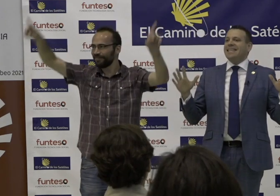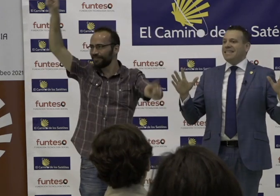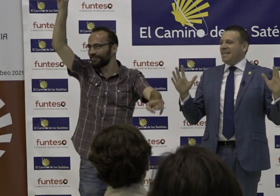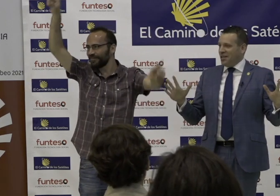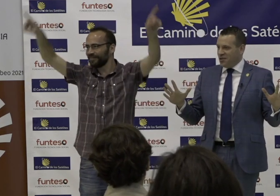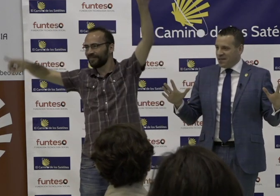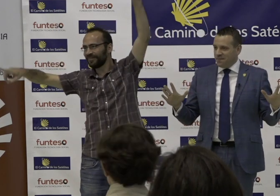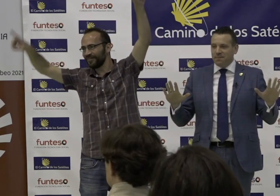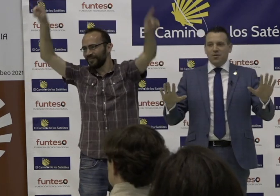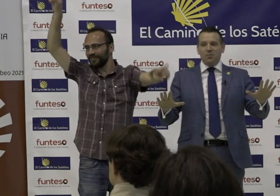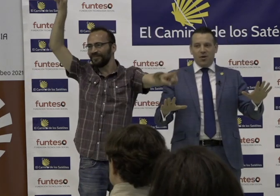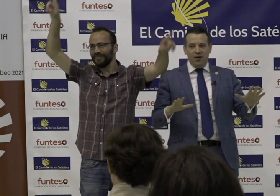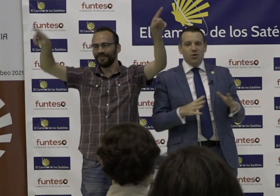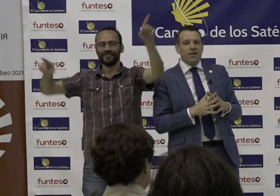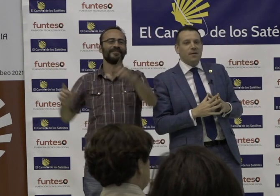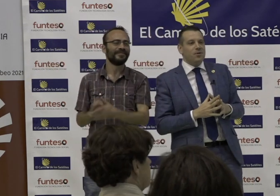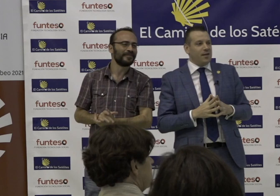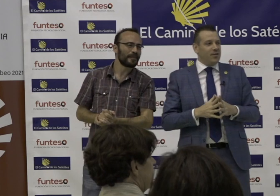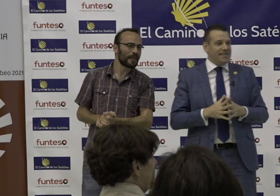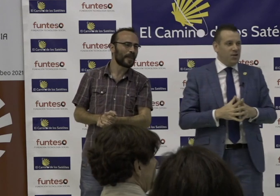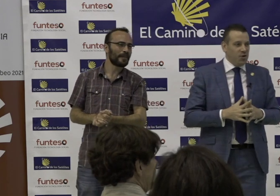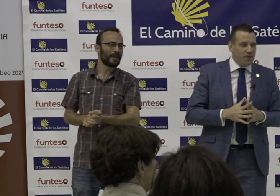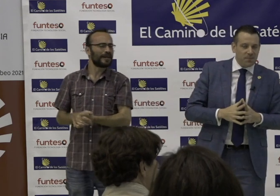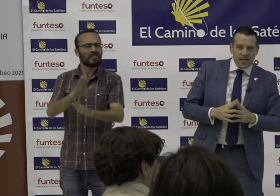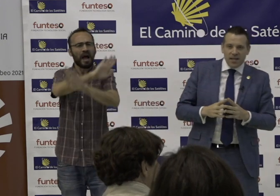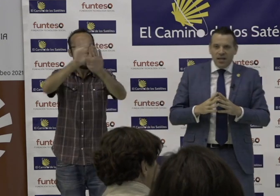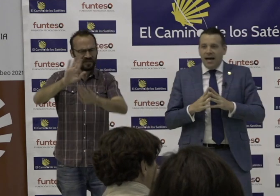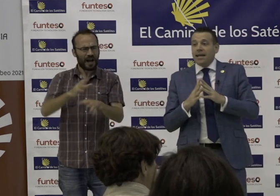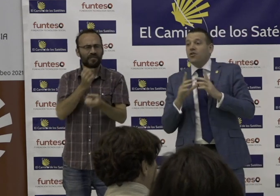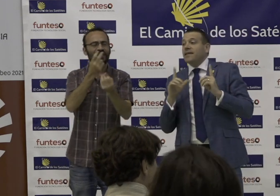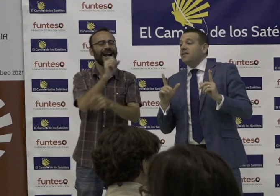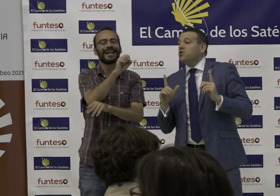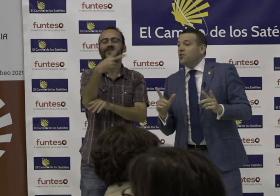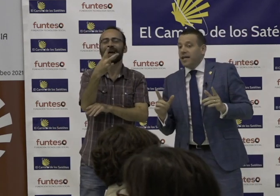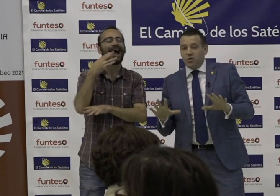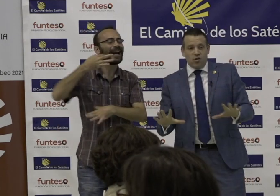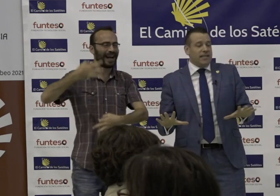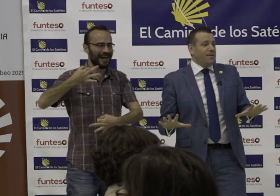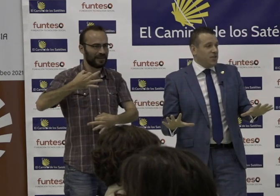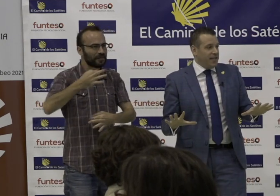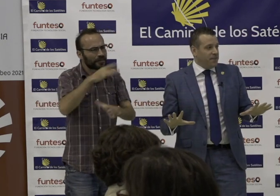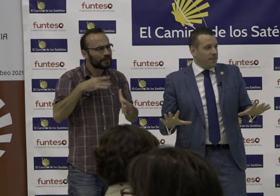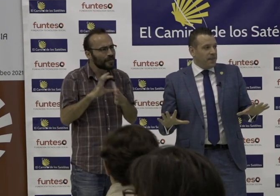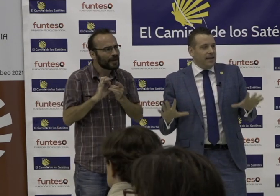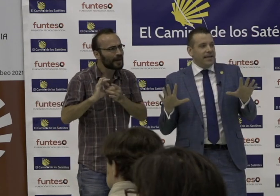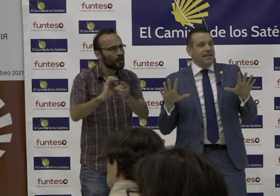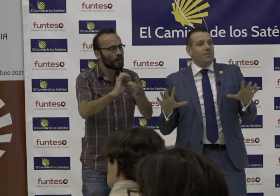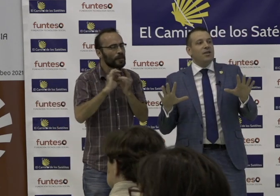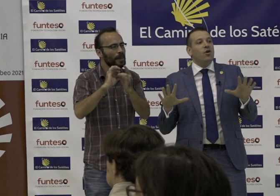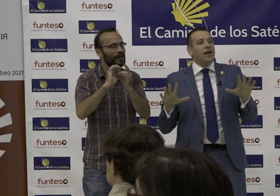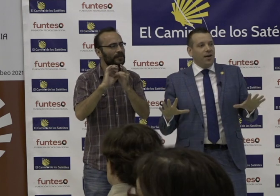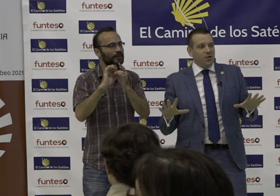Hay distintas indicaciones, no importa, luego sabremos hacia dónde está el norte. Hay algo que sí nos une a todos los que estamos aquí,